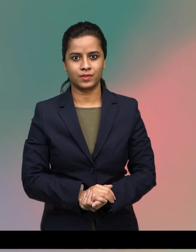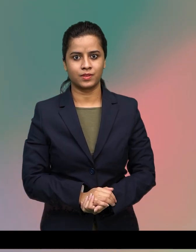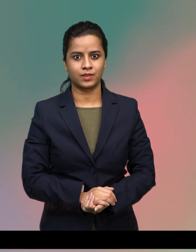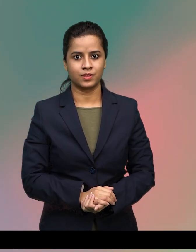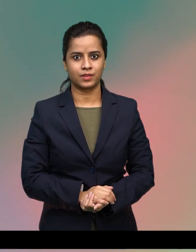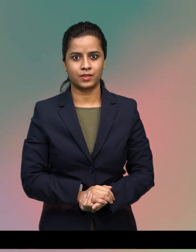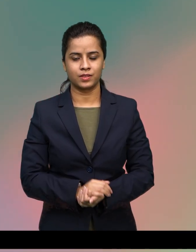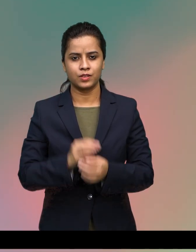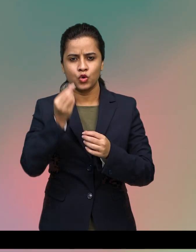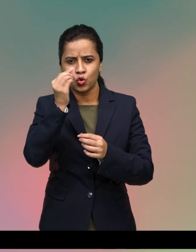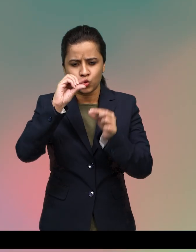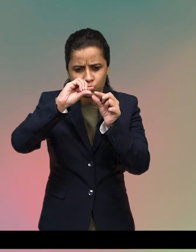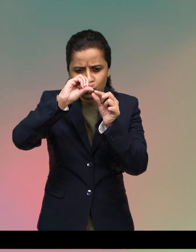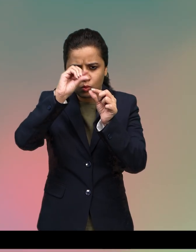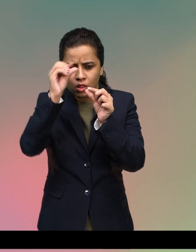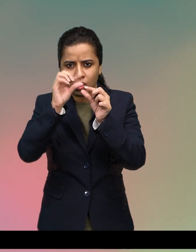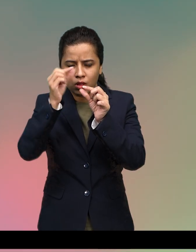शिरा, वेन्स,